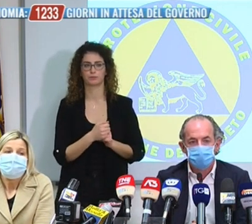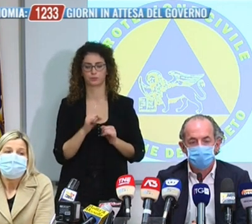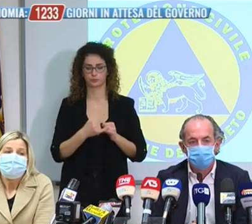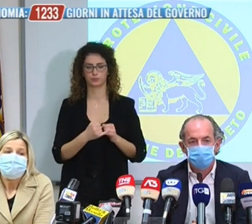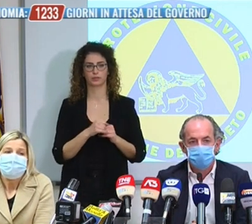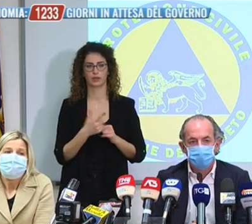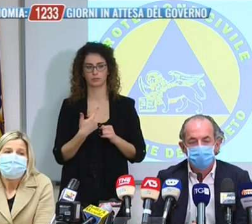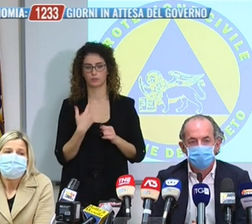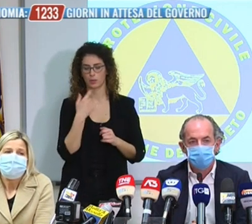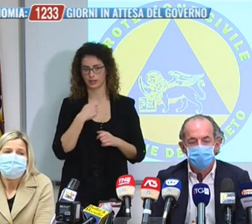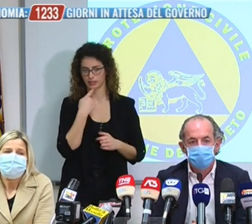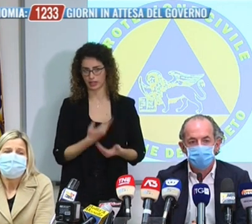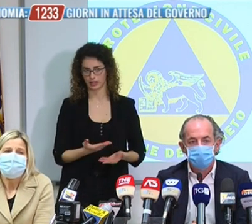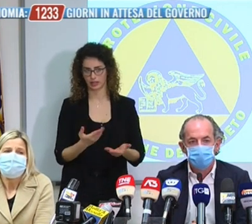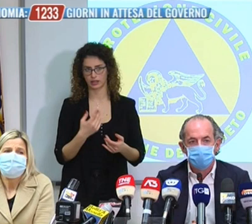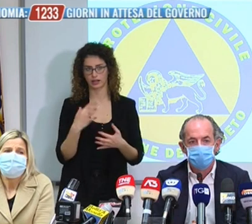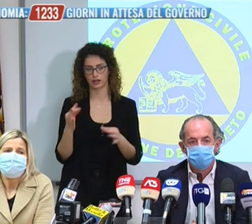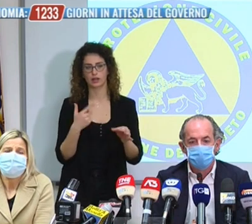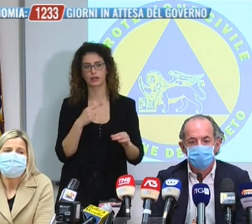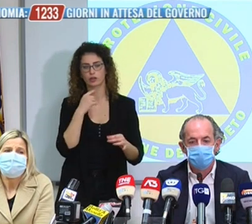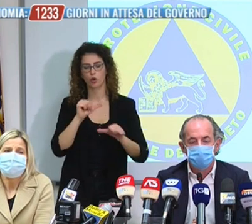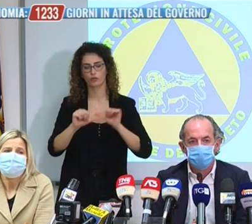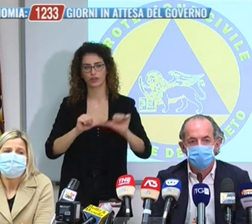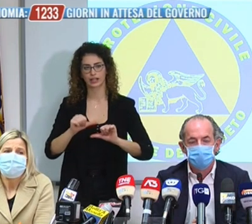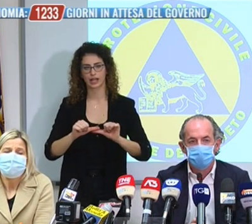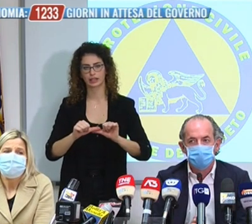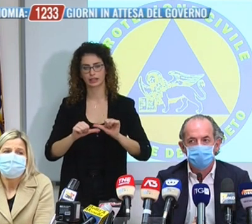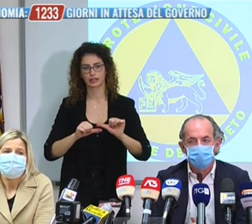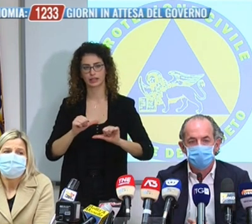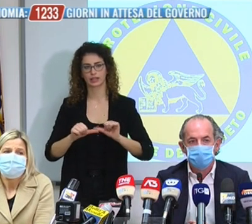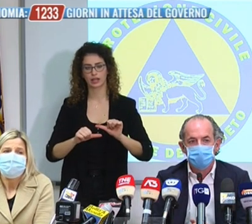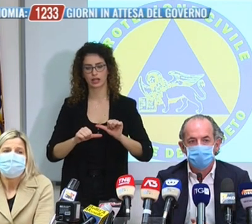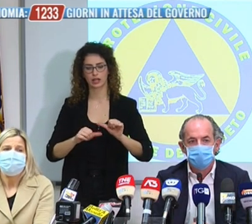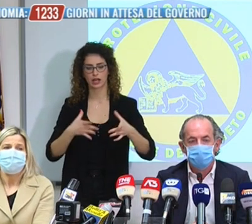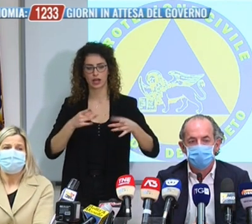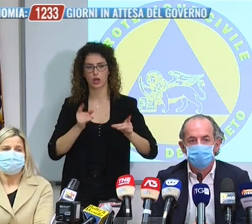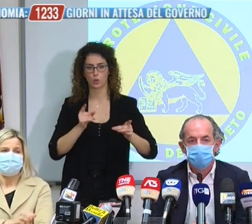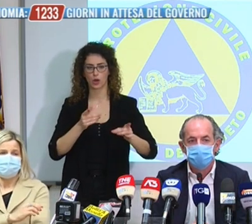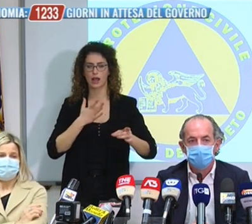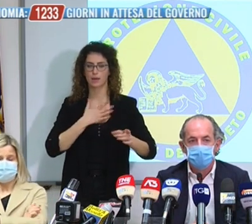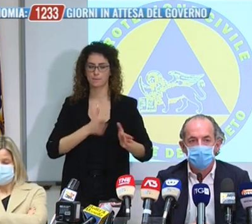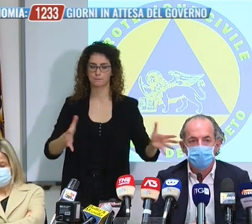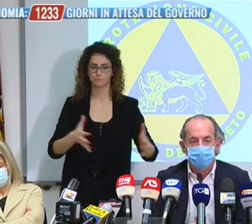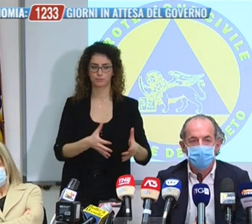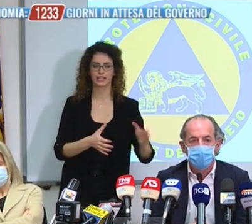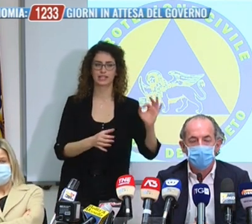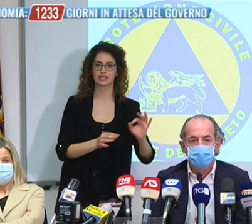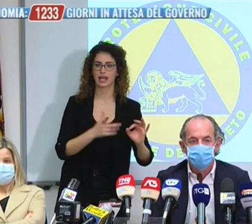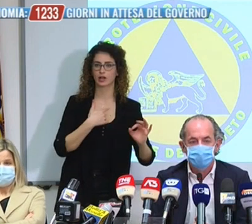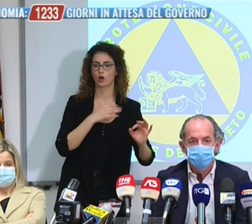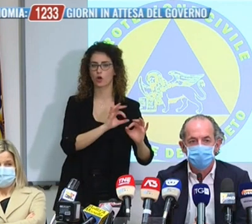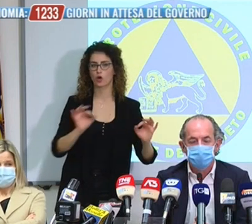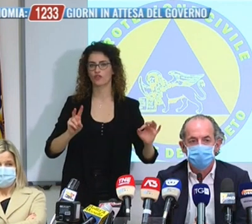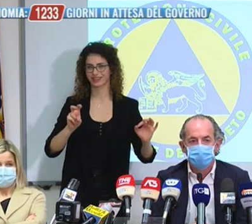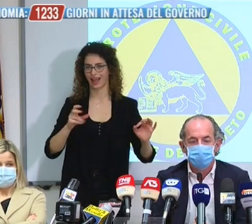cosa che ha dichiarato il Presidente quando parlava della variante che colpisce di più la fascia tra 0 e i 20 anni con i contagi.